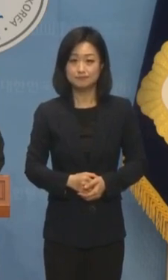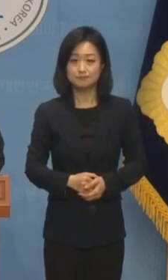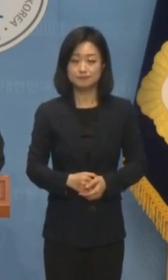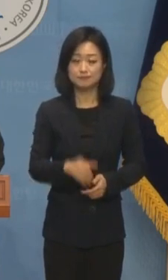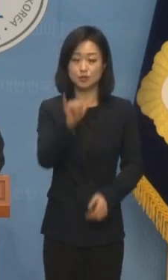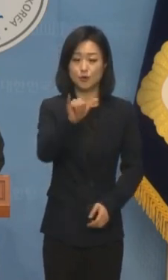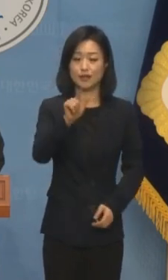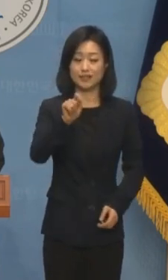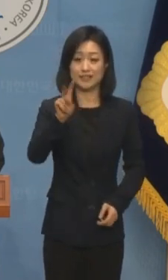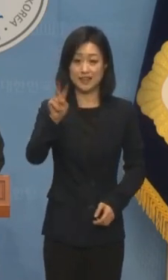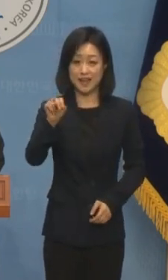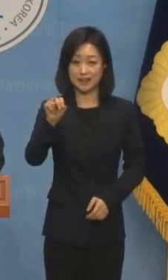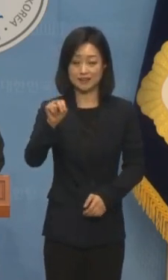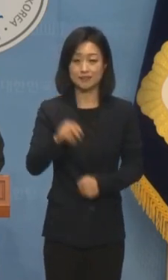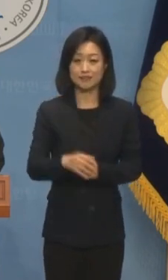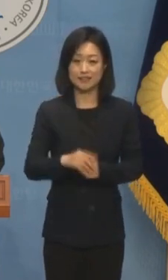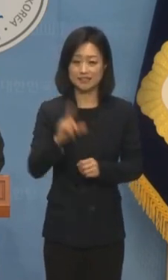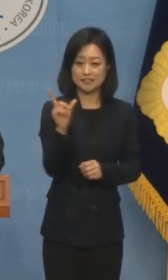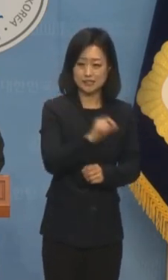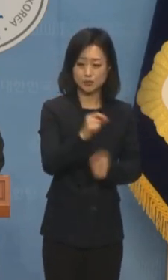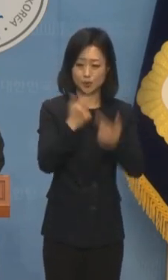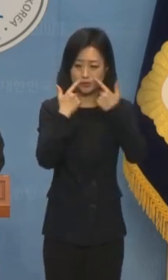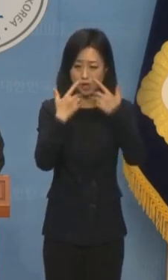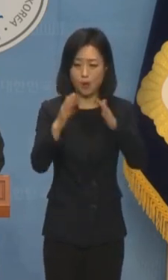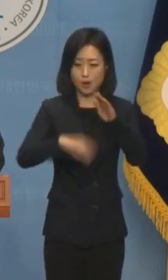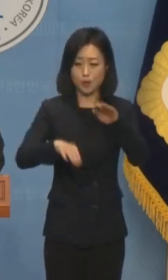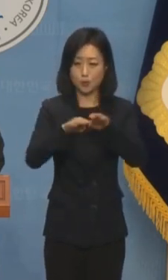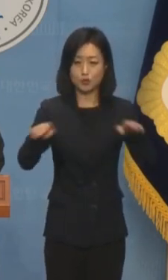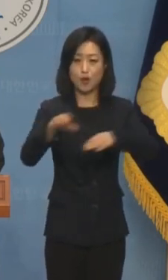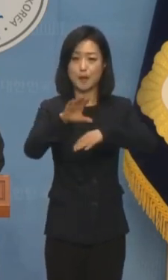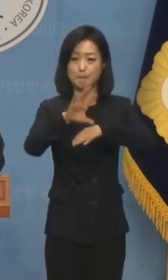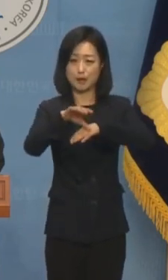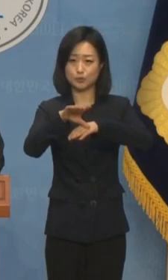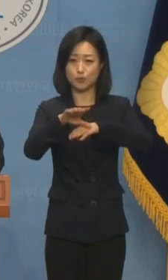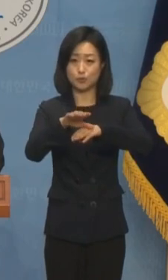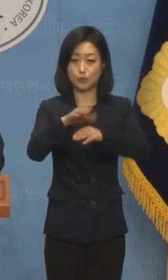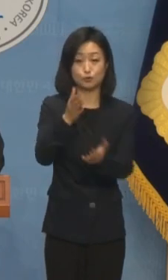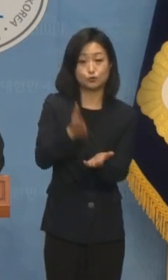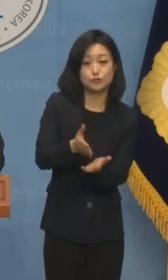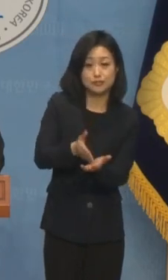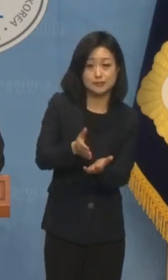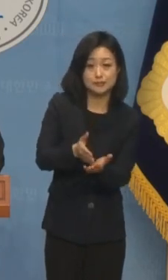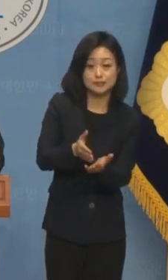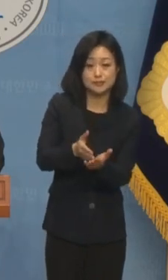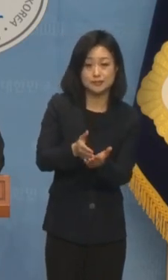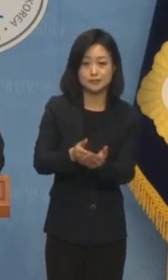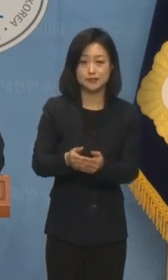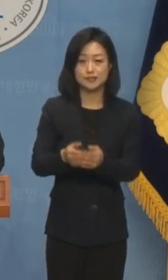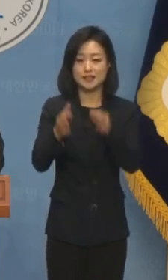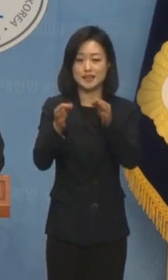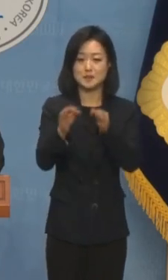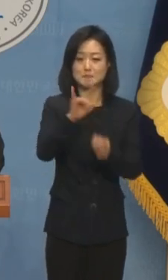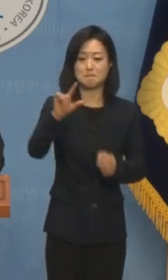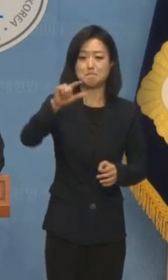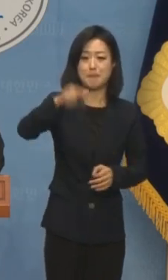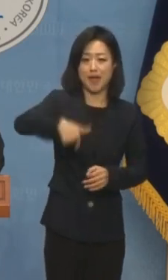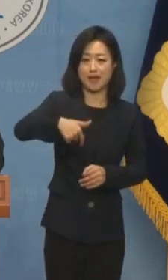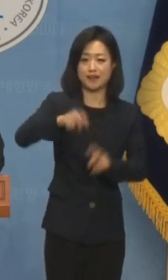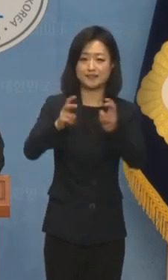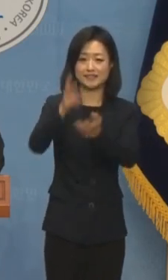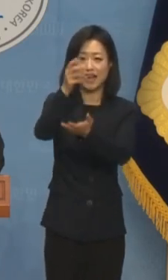아무래도 신속, 정확, 공정한 뉴스를 내보내야 하는 뉴스 채널을 김백 사장이